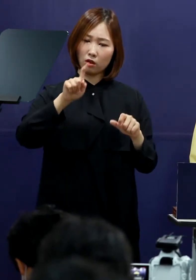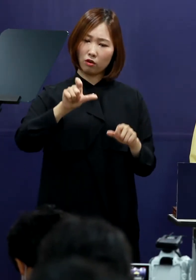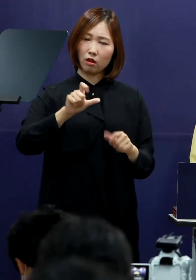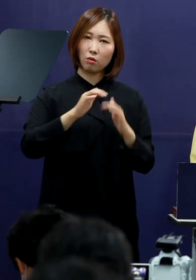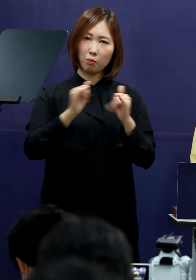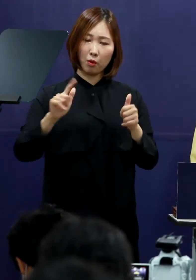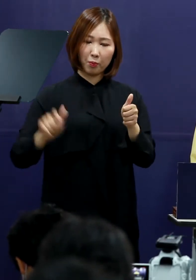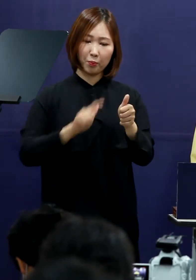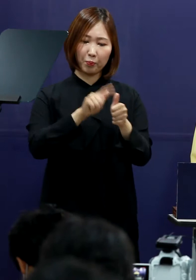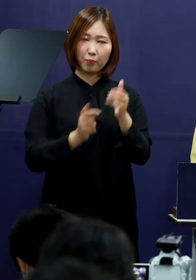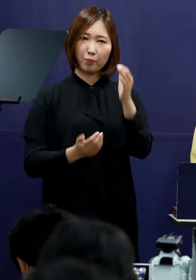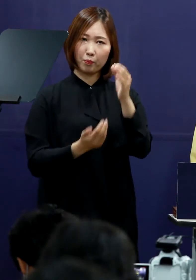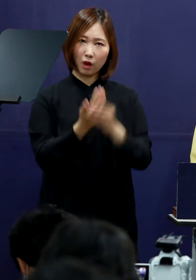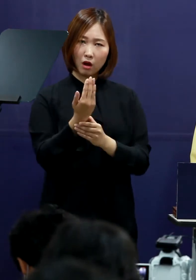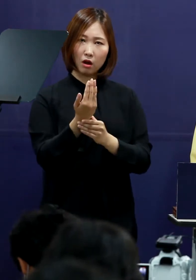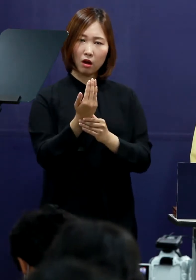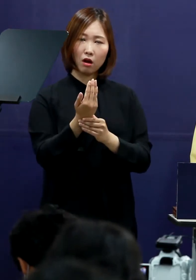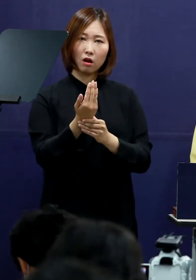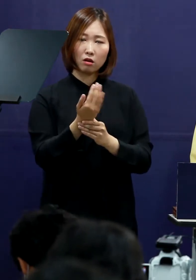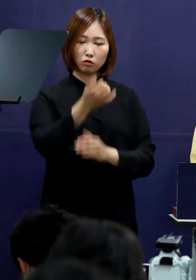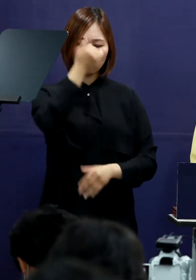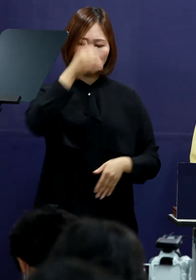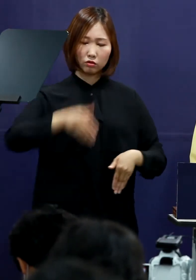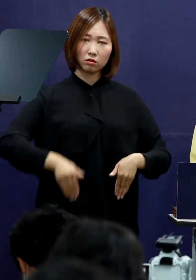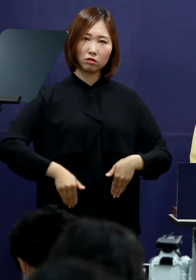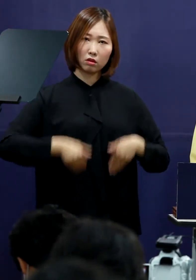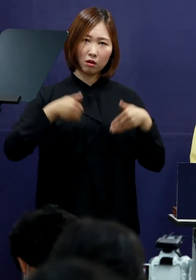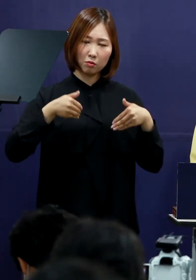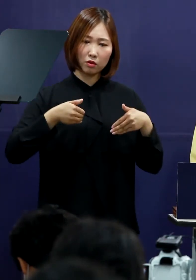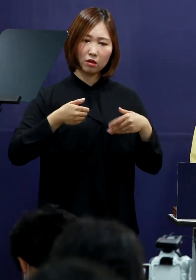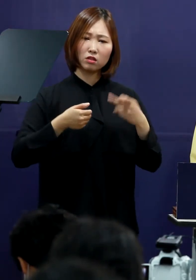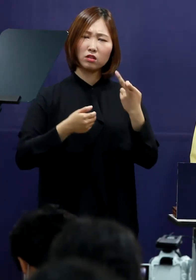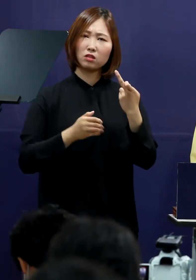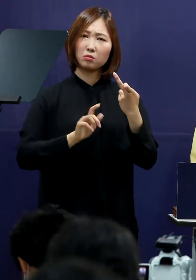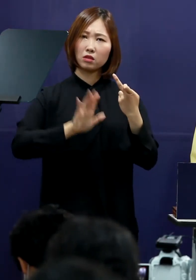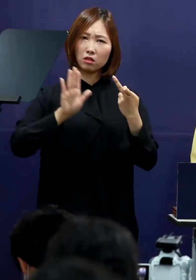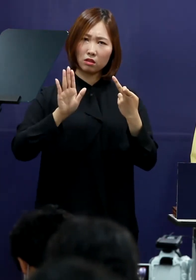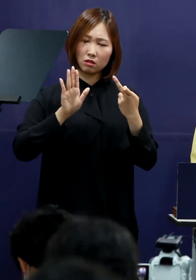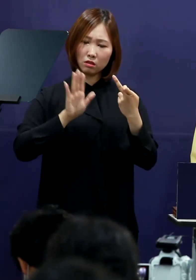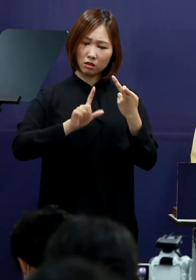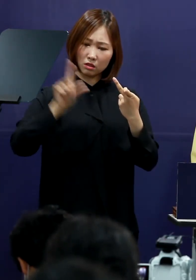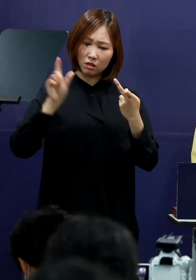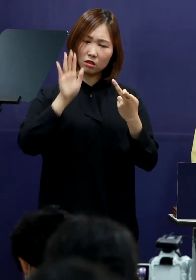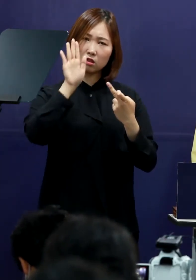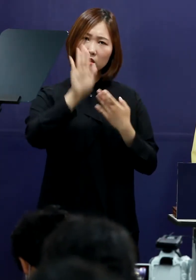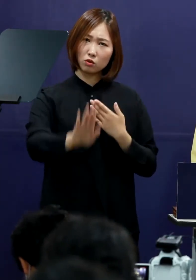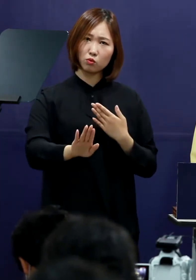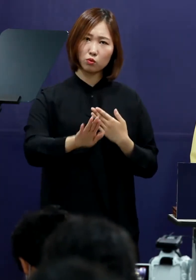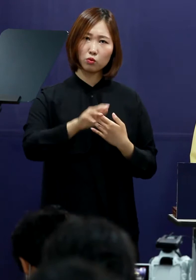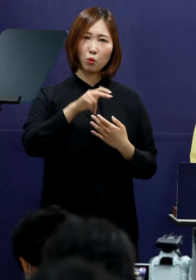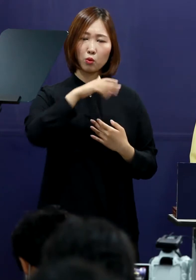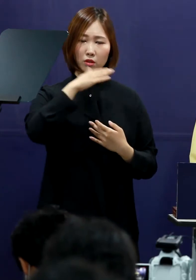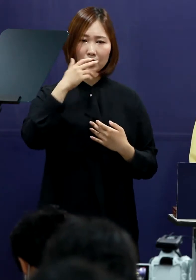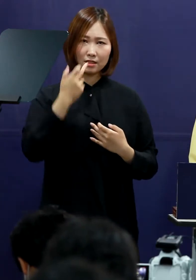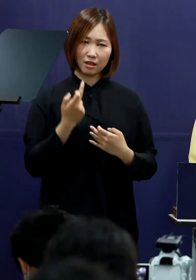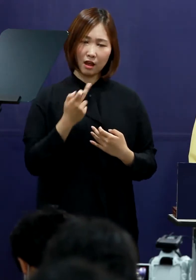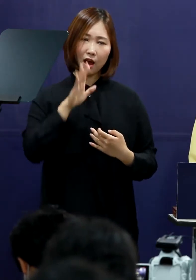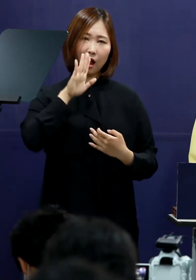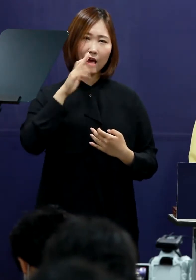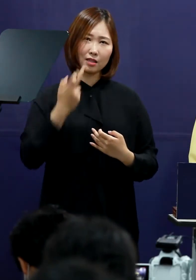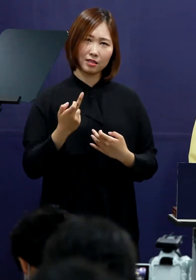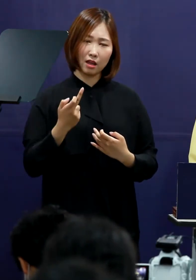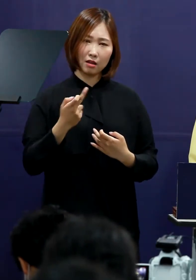확진자가 발생했습니다. 충남에서도 12일 이후 논산, 아산, 계룡,